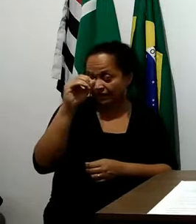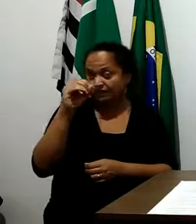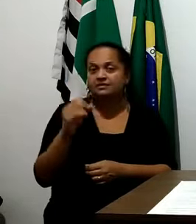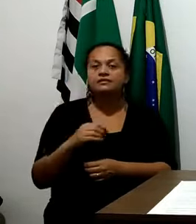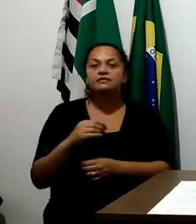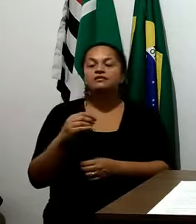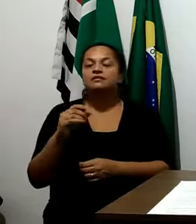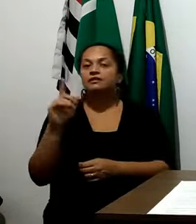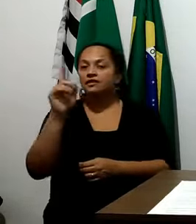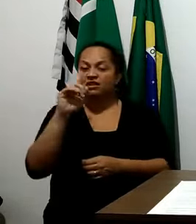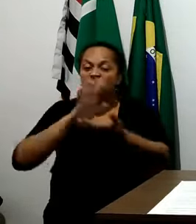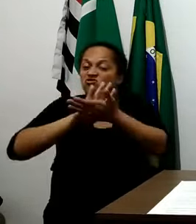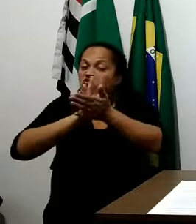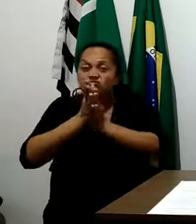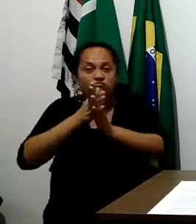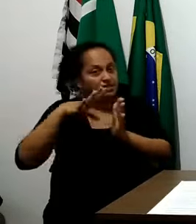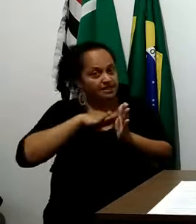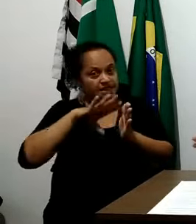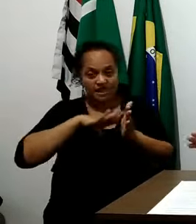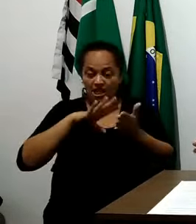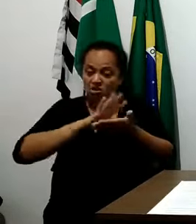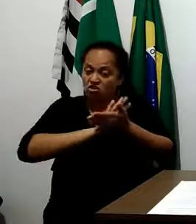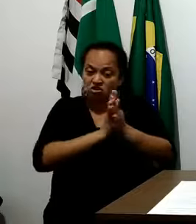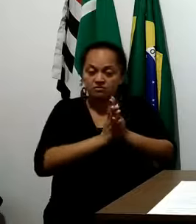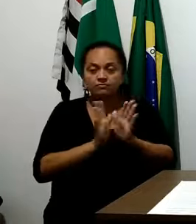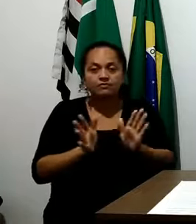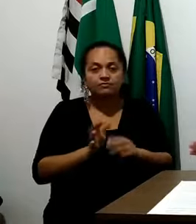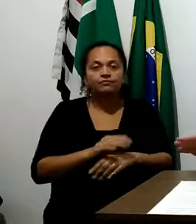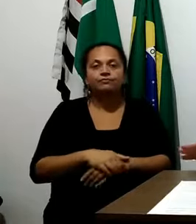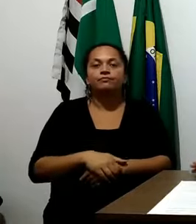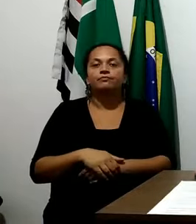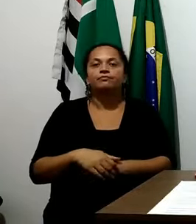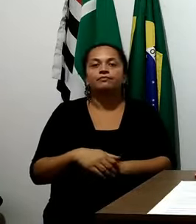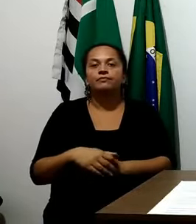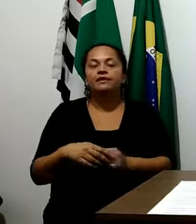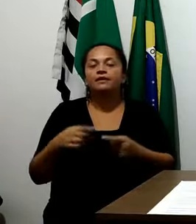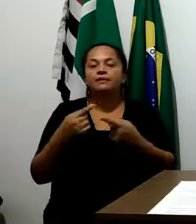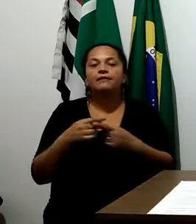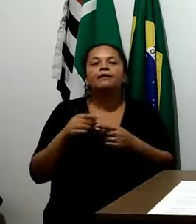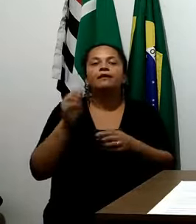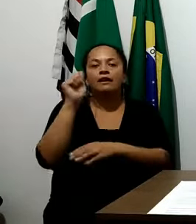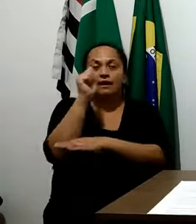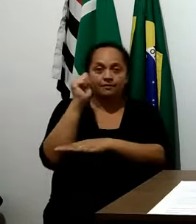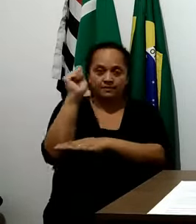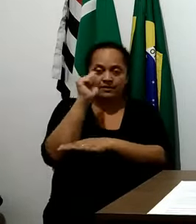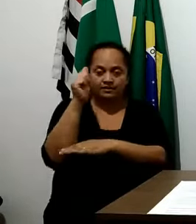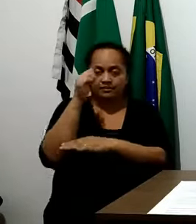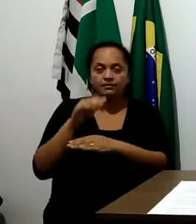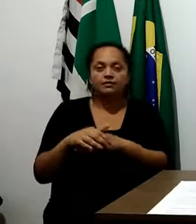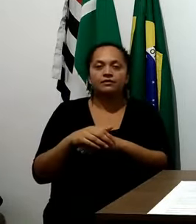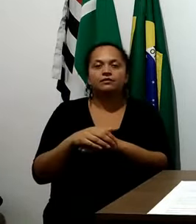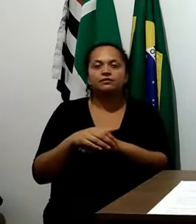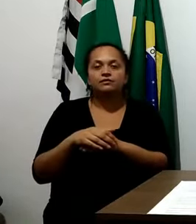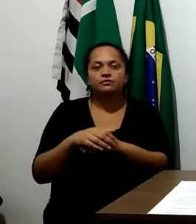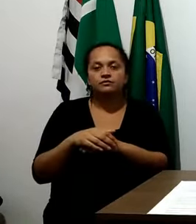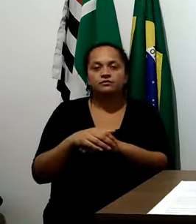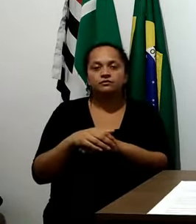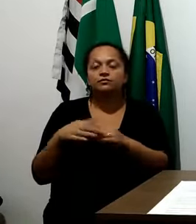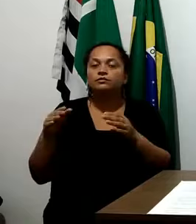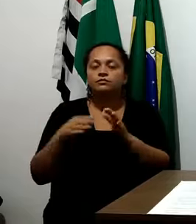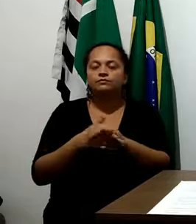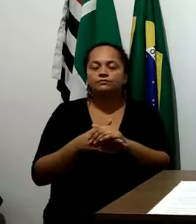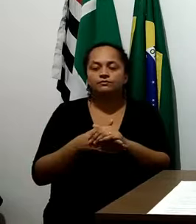destruirei por amor dos 10. Tendo cessado de orar, de interceder a Abraão, retirou-se o Senhor e Abraão voltou-se